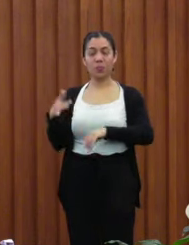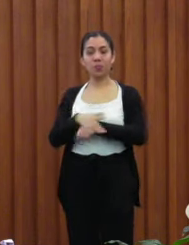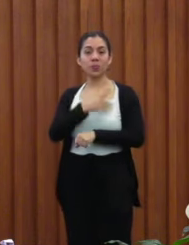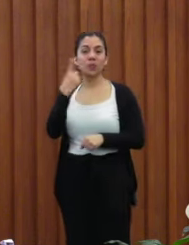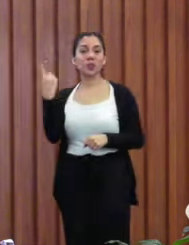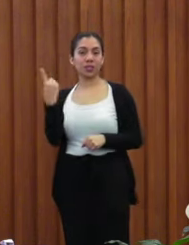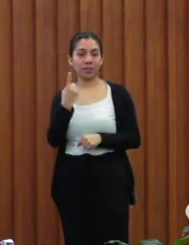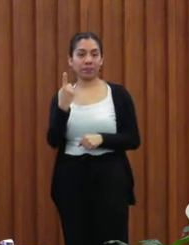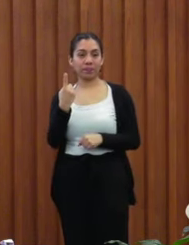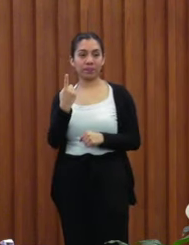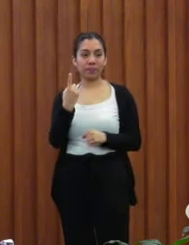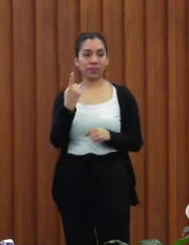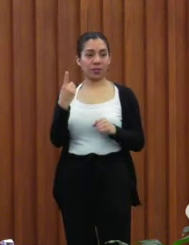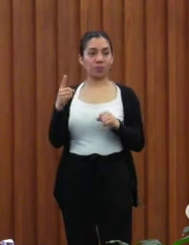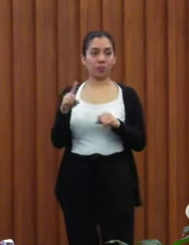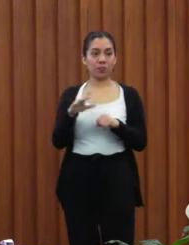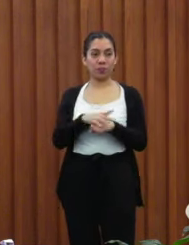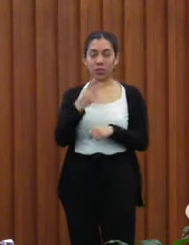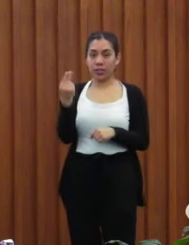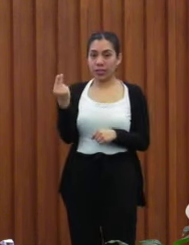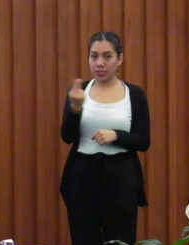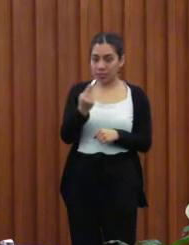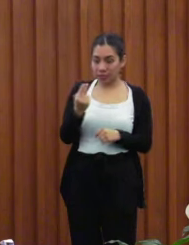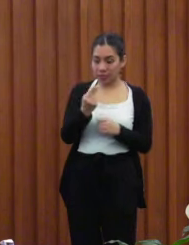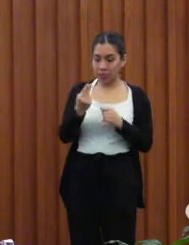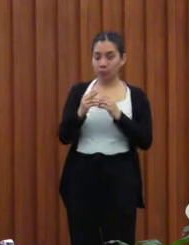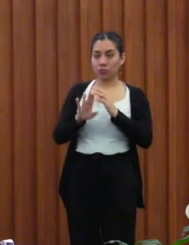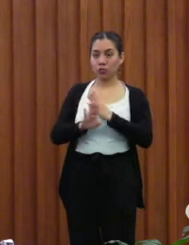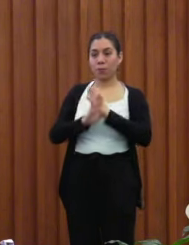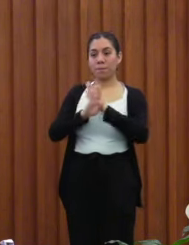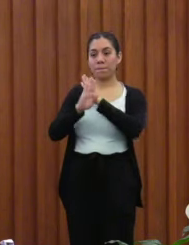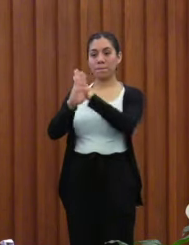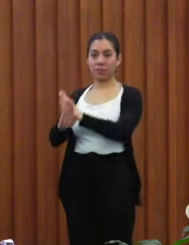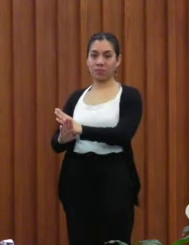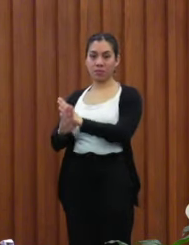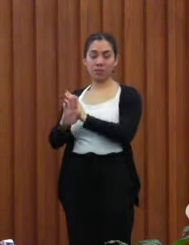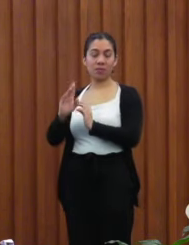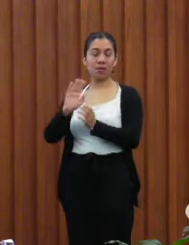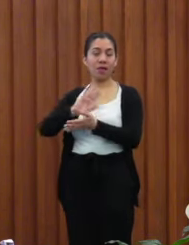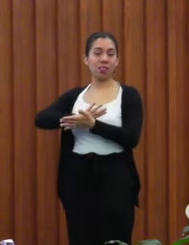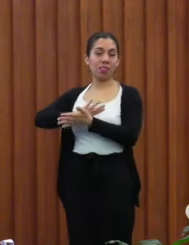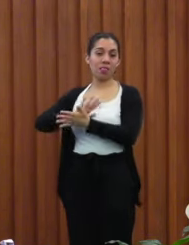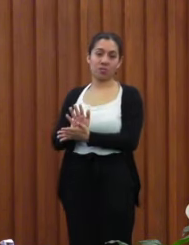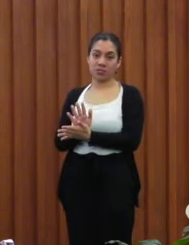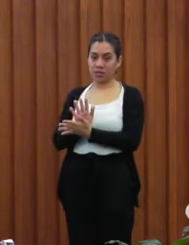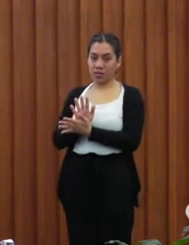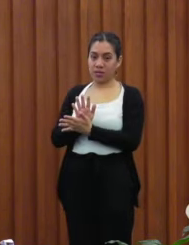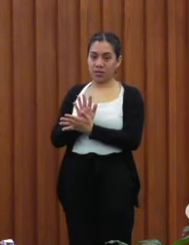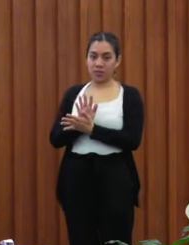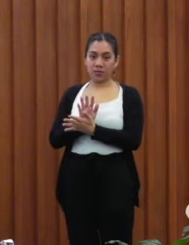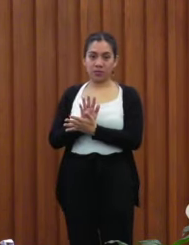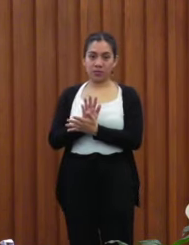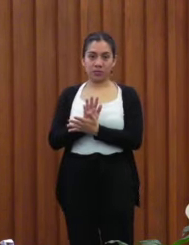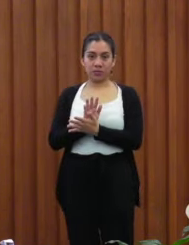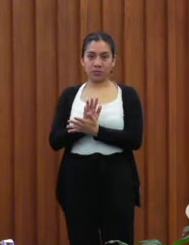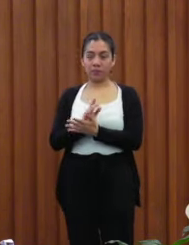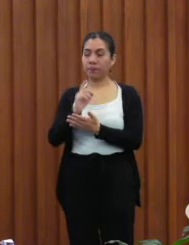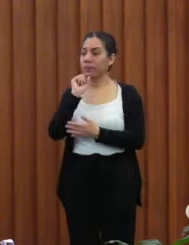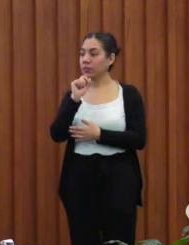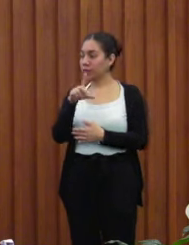necesidad, la prevención en esto es la no discriminación. La prevención en esto es que